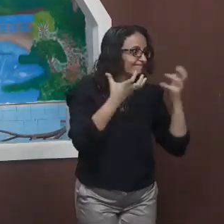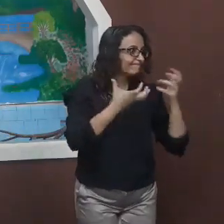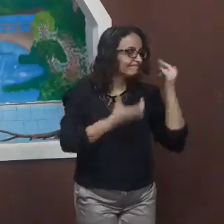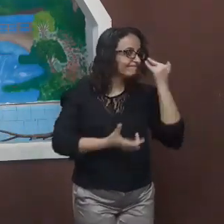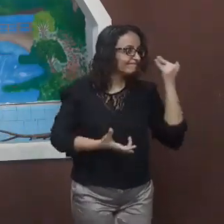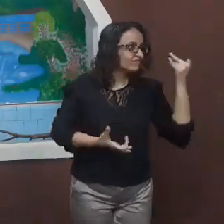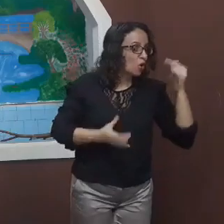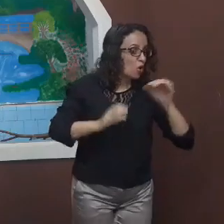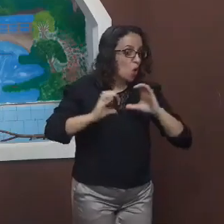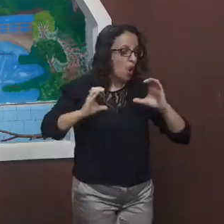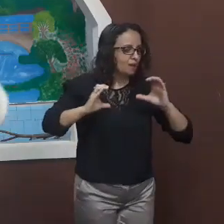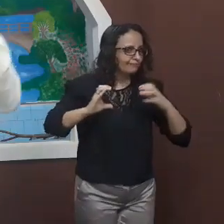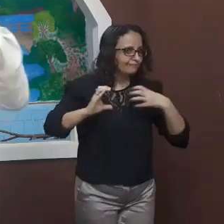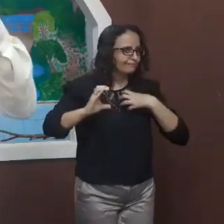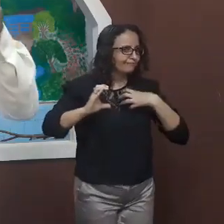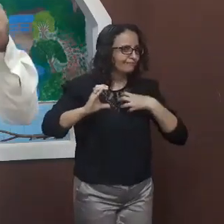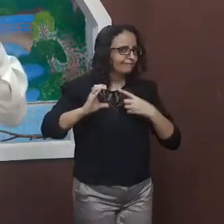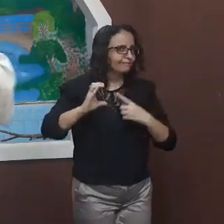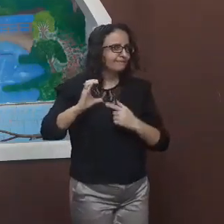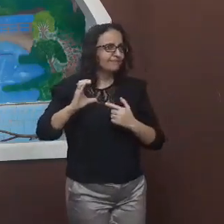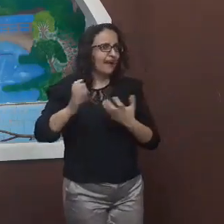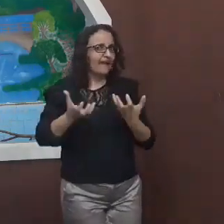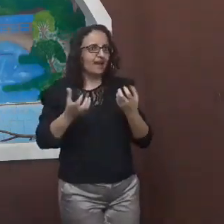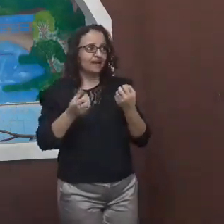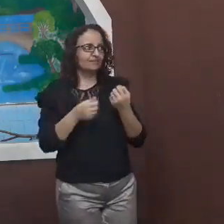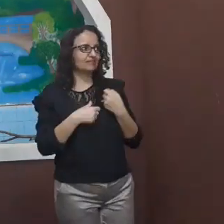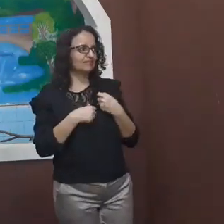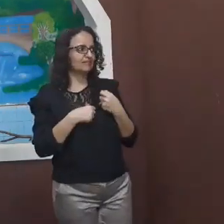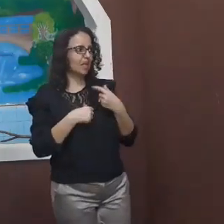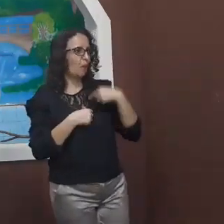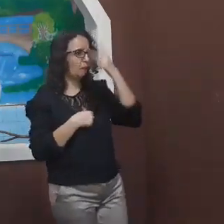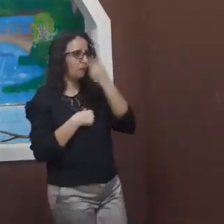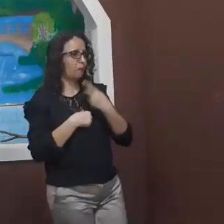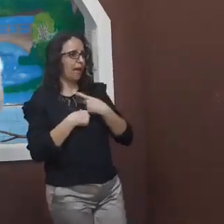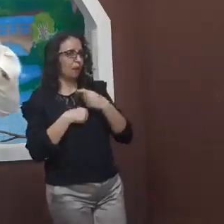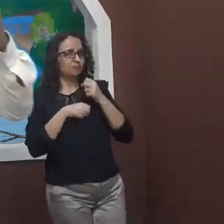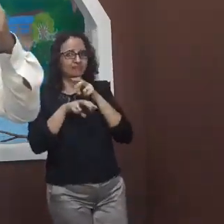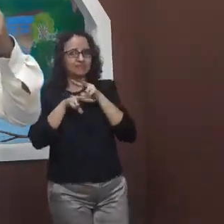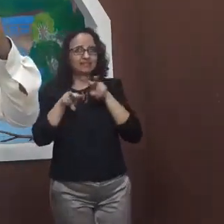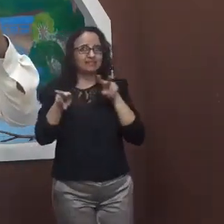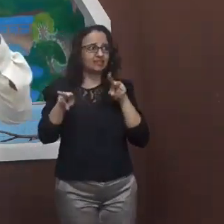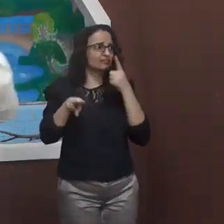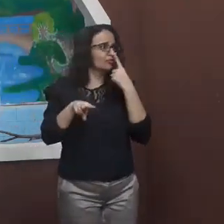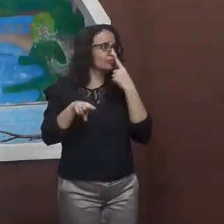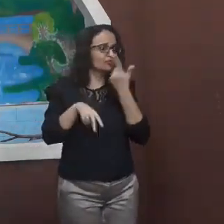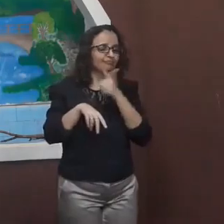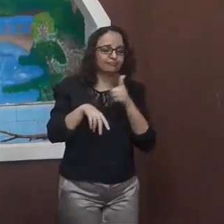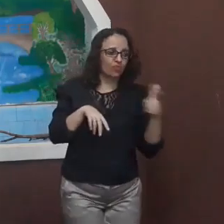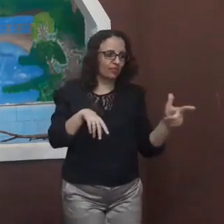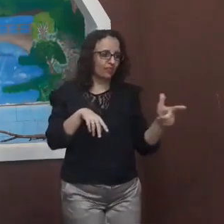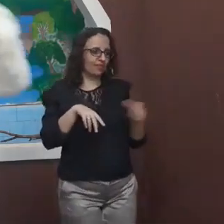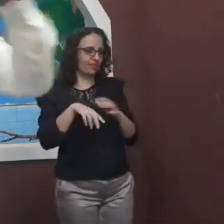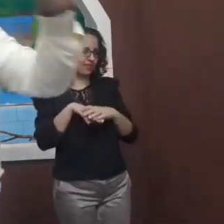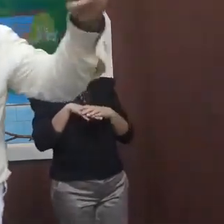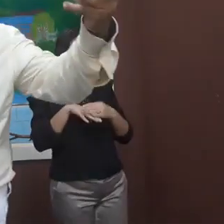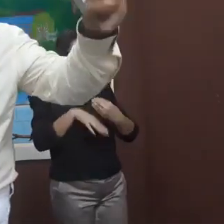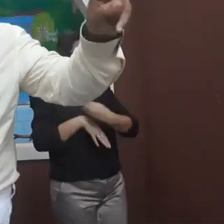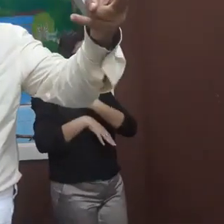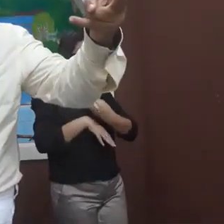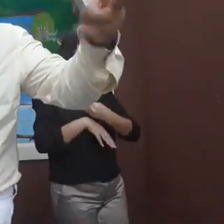fica no coração, pelo mau testemunho próprio de não ter uma intimidade com Deus e viver uma